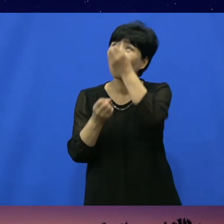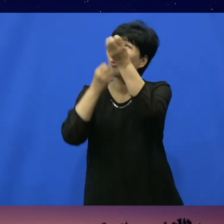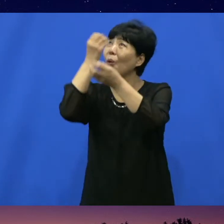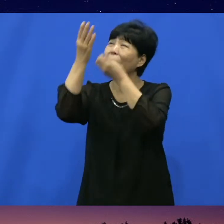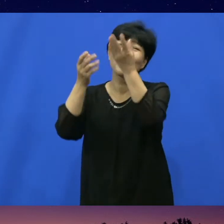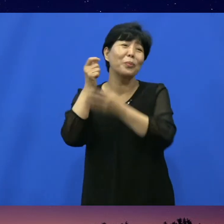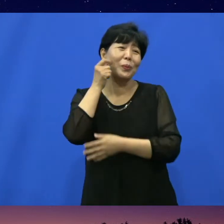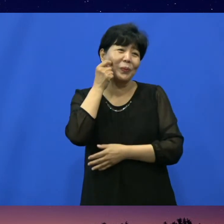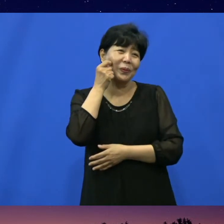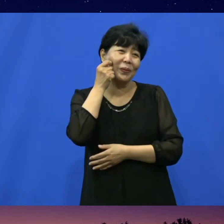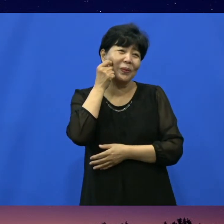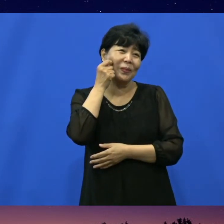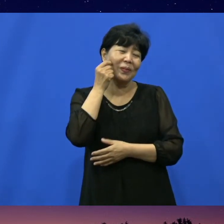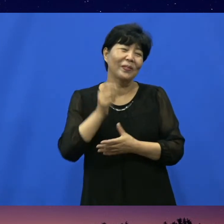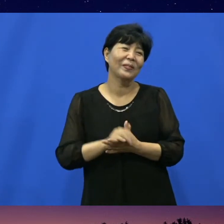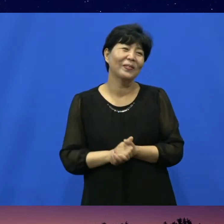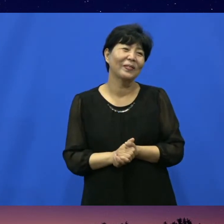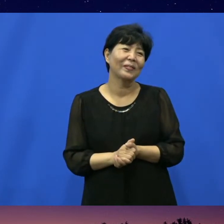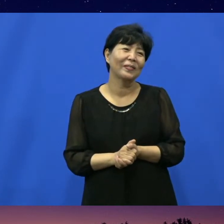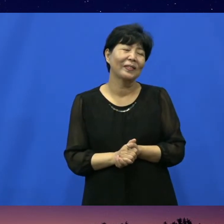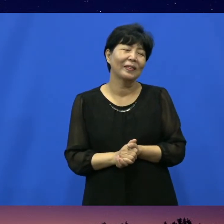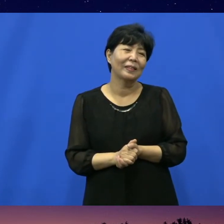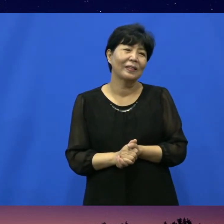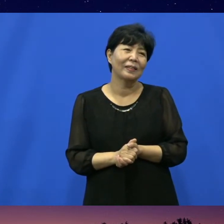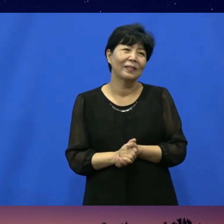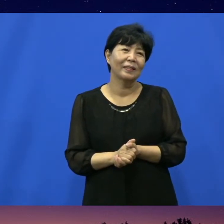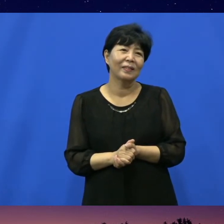받아야 고백하지.